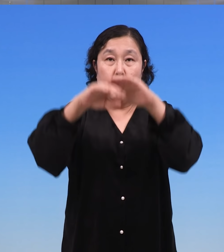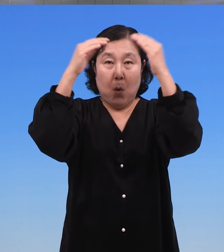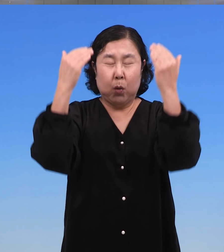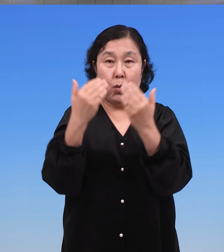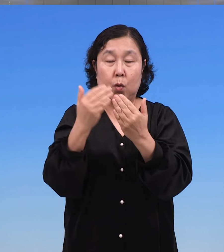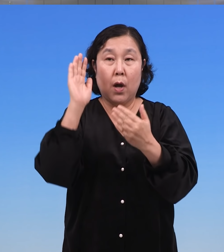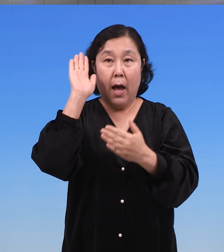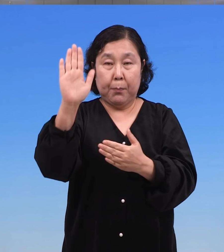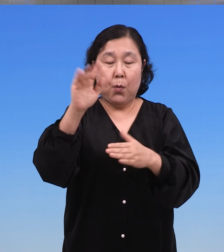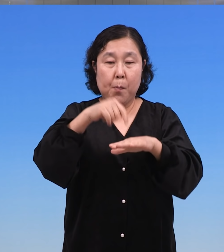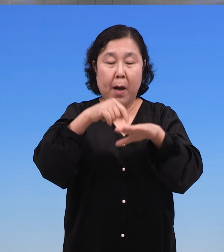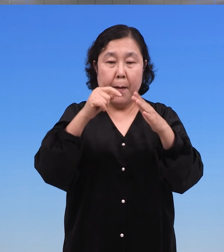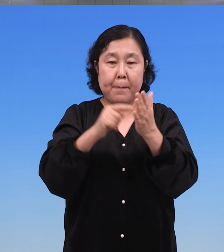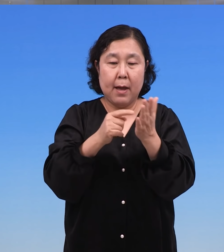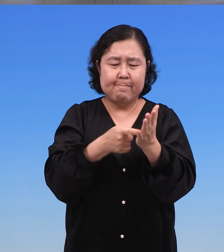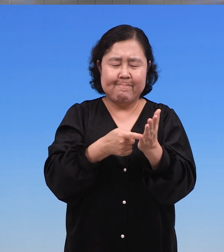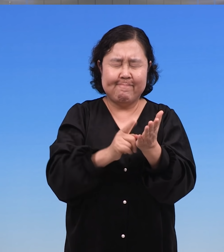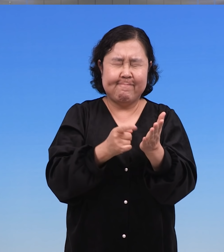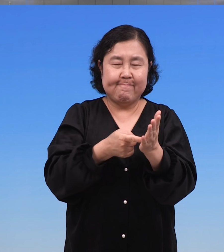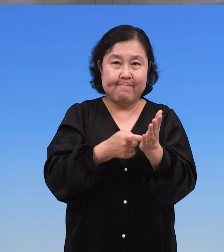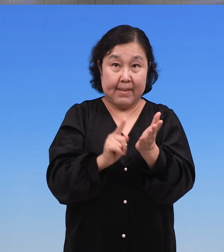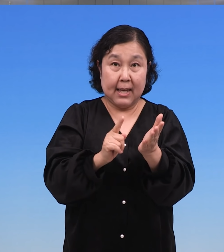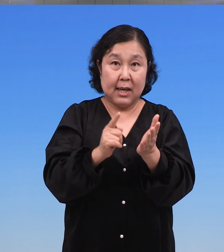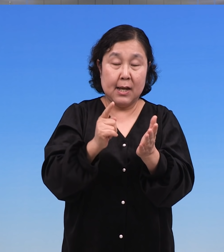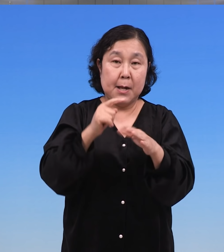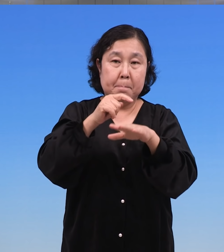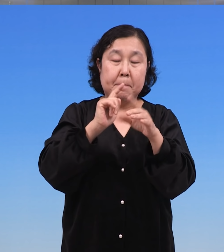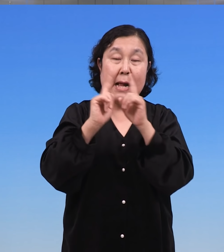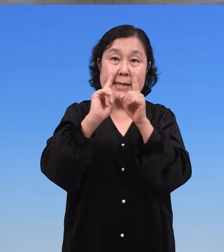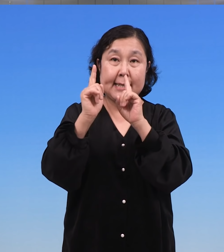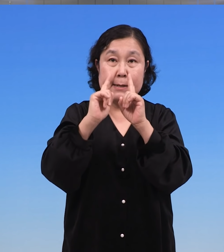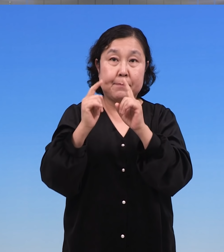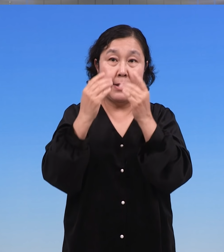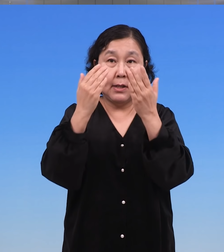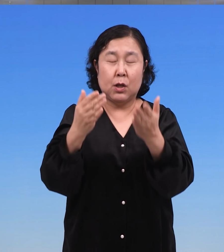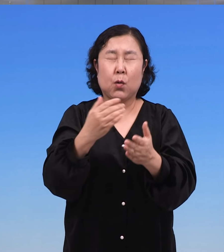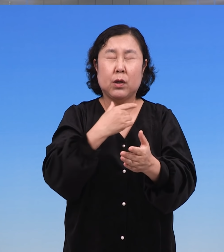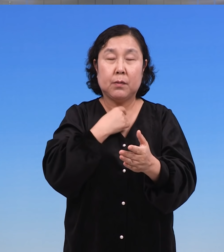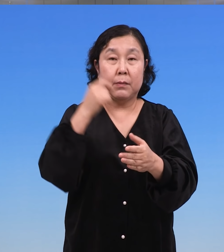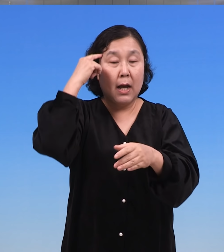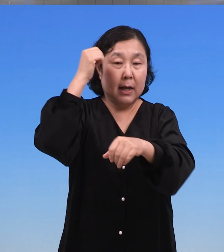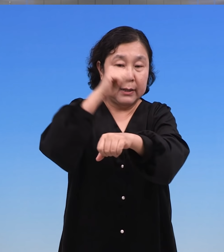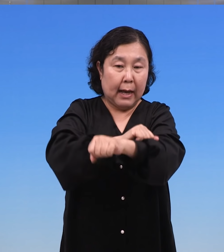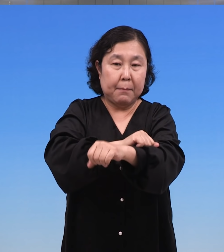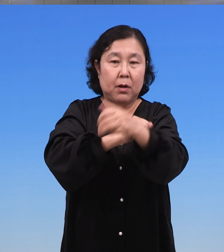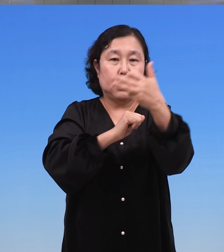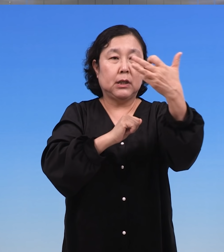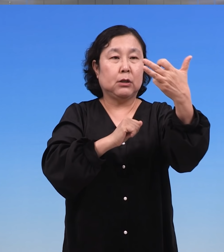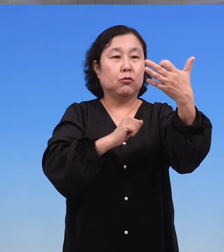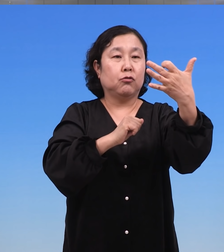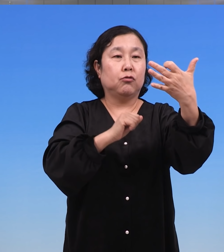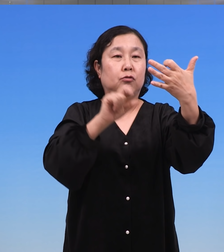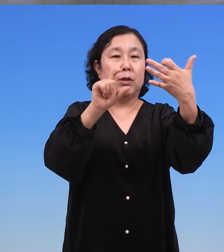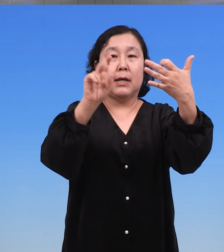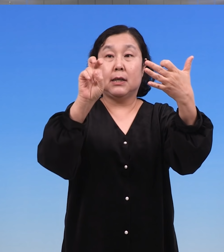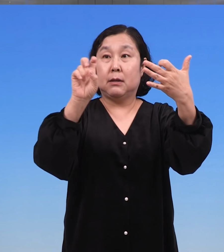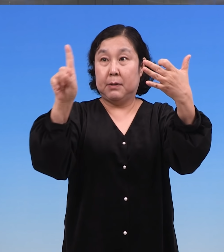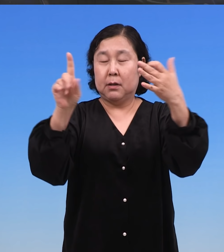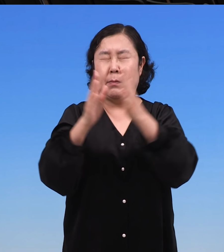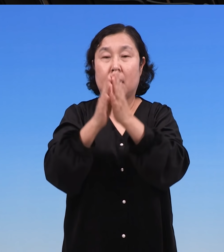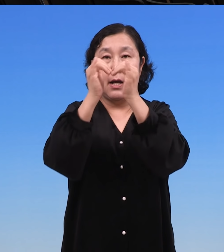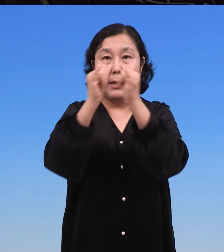앞으로 정말 마음에 각인시켜야 될 말씀 한 구절을 소개해 드리고 싶은데요. 잠언 19장 21절이 바로 그